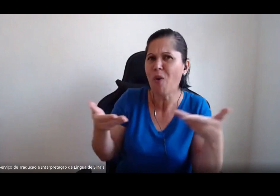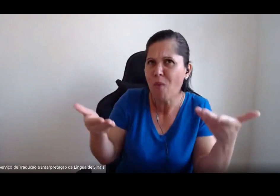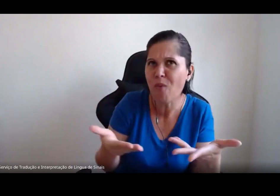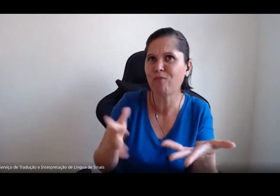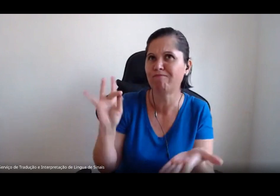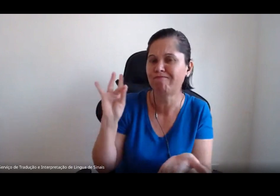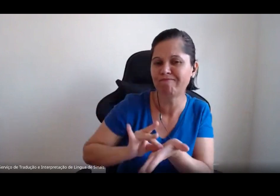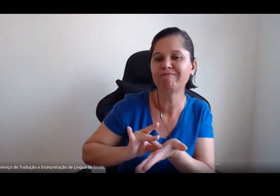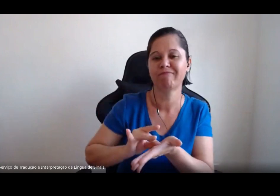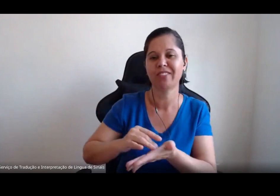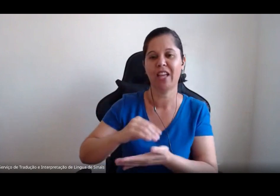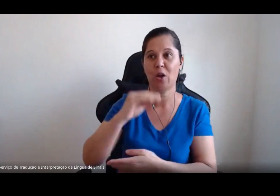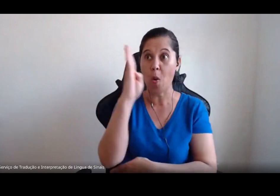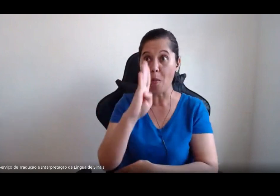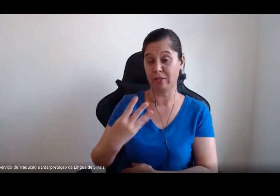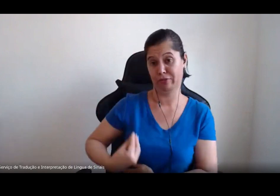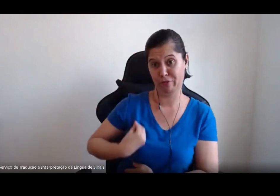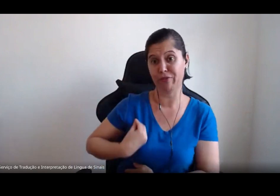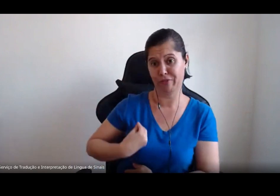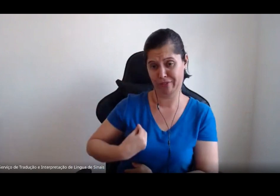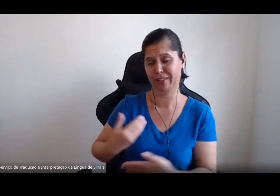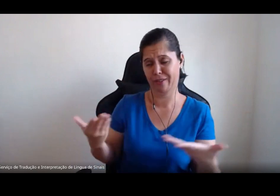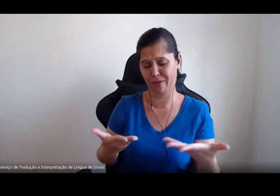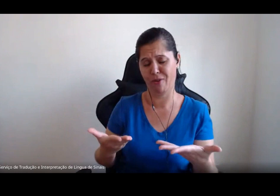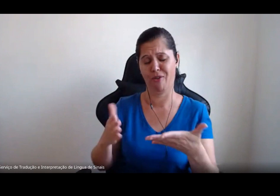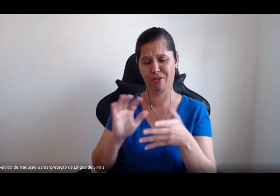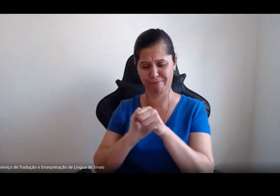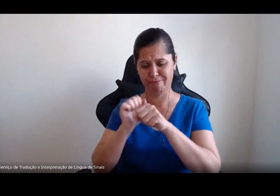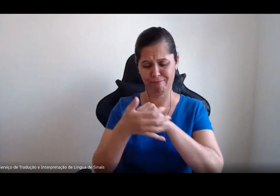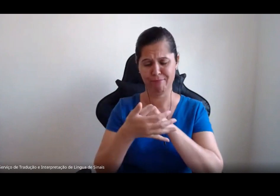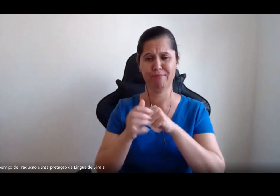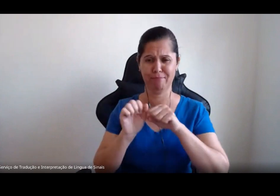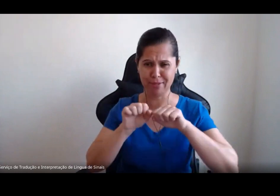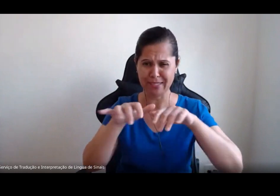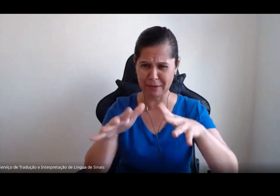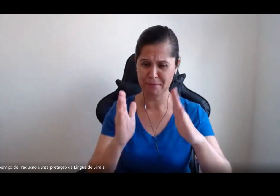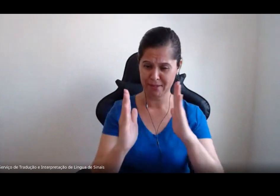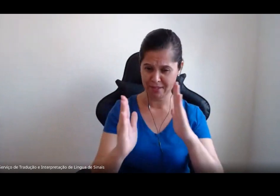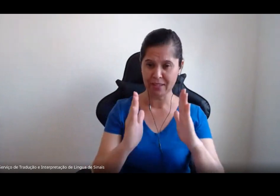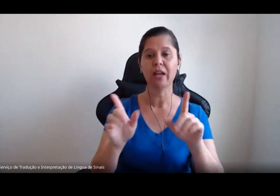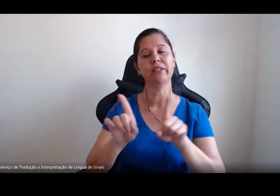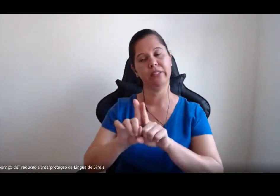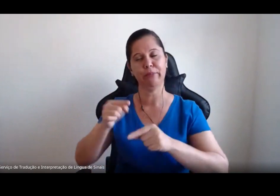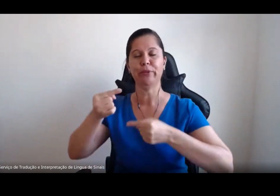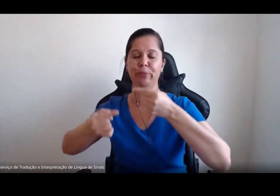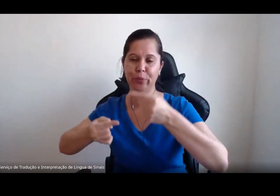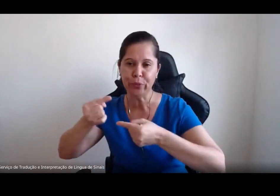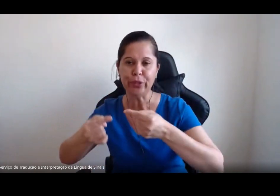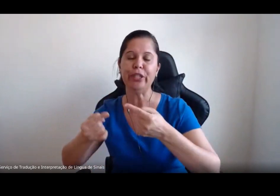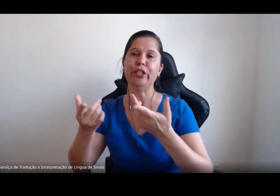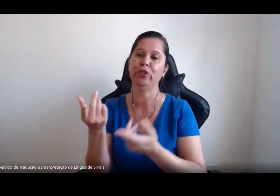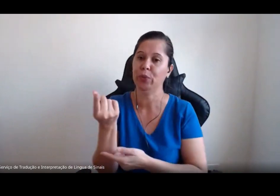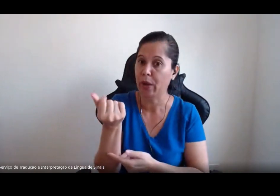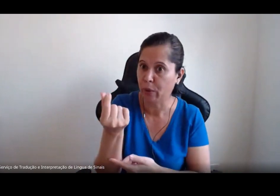realidade de vida aqui no Brasil, nesse momento, nesse contexto da pandemia, e nesse contexto